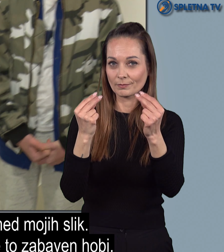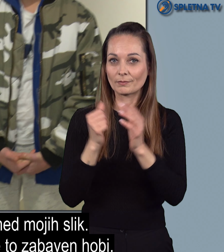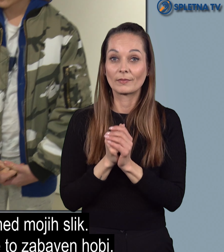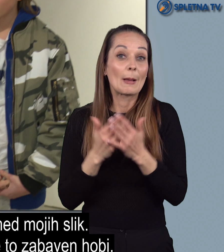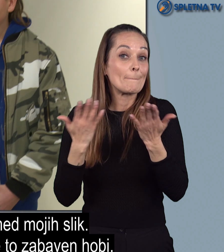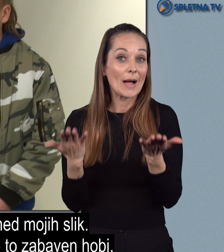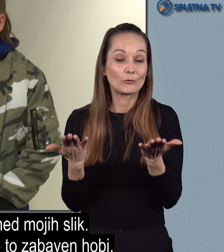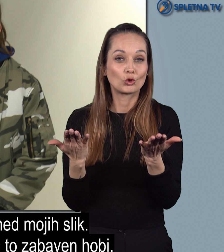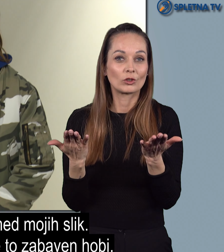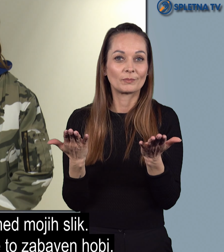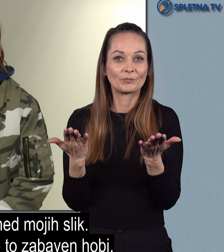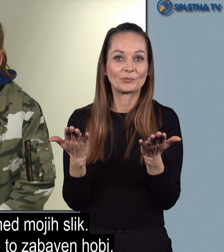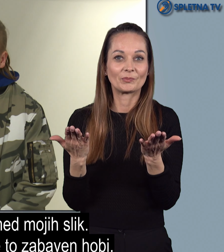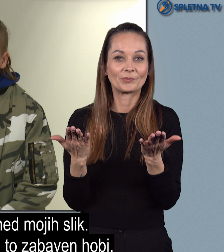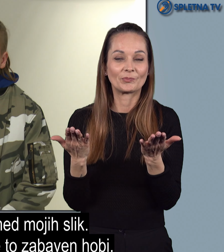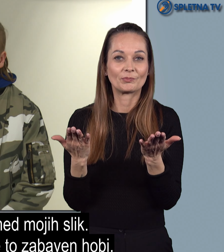pač